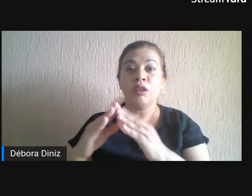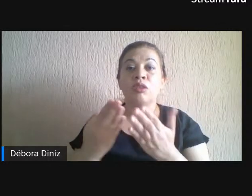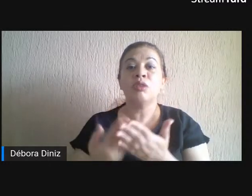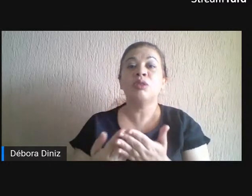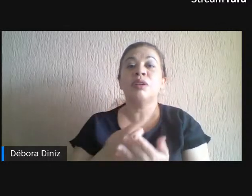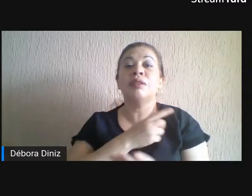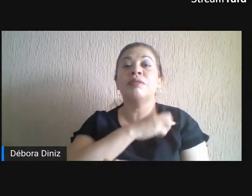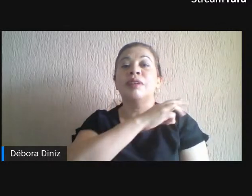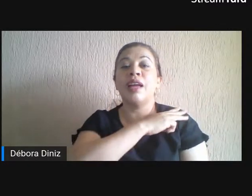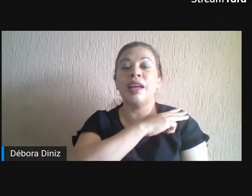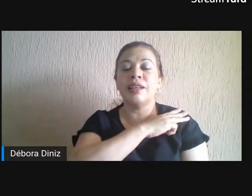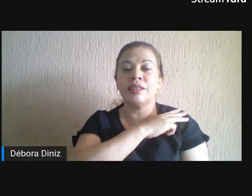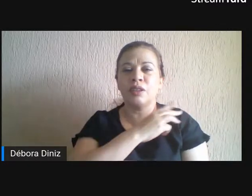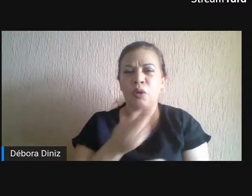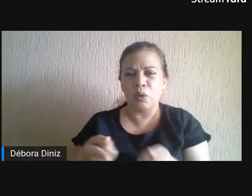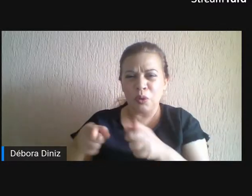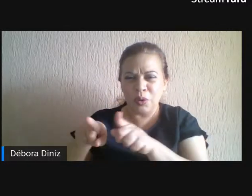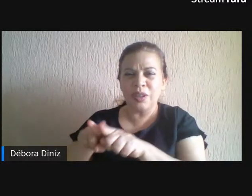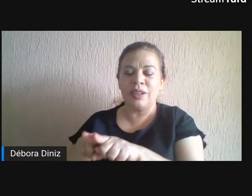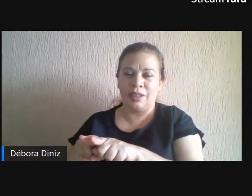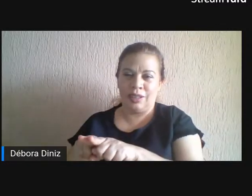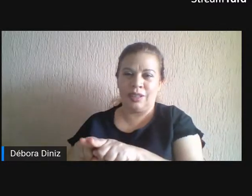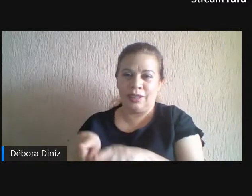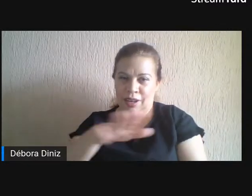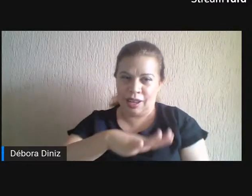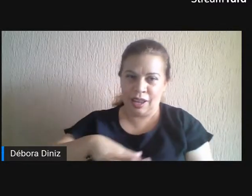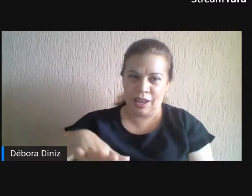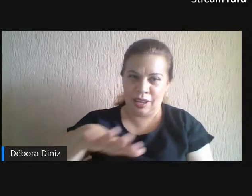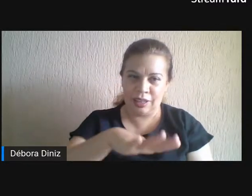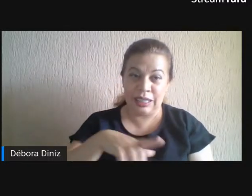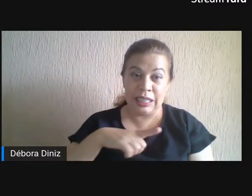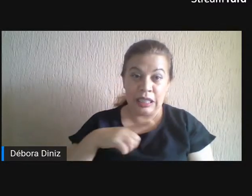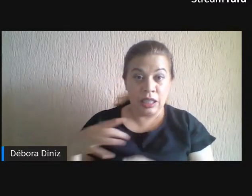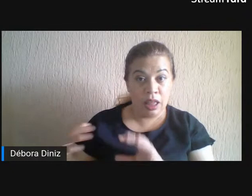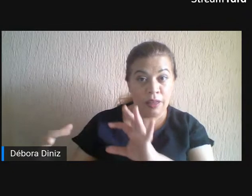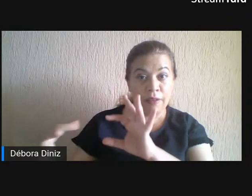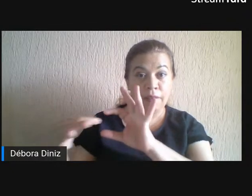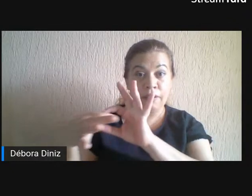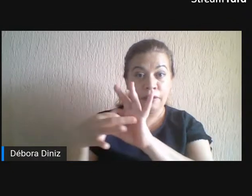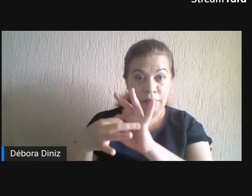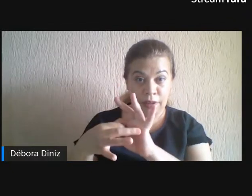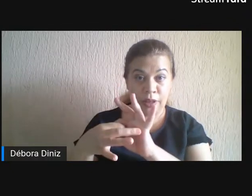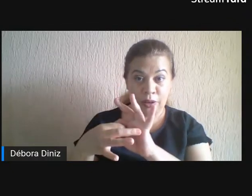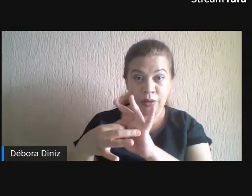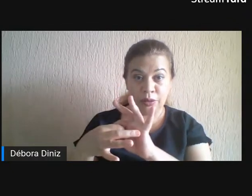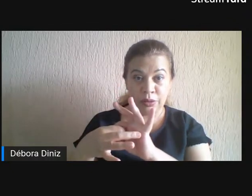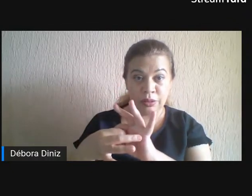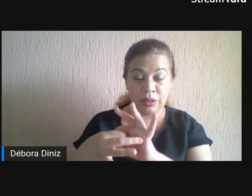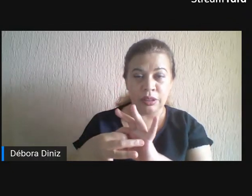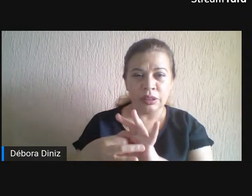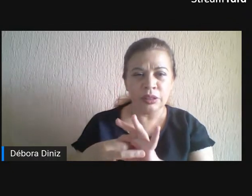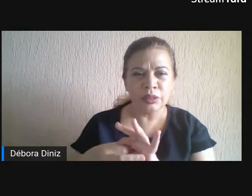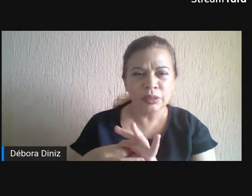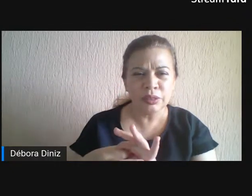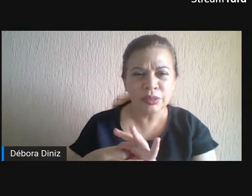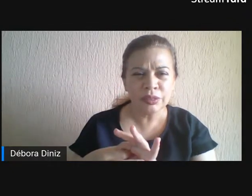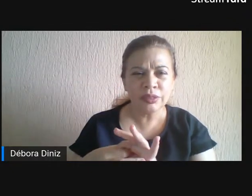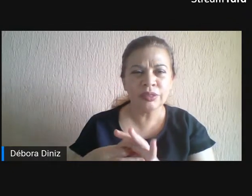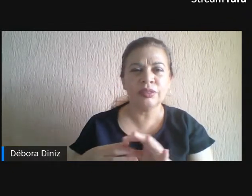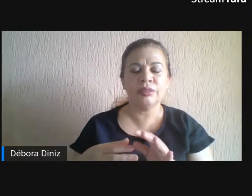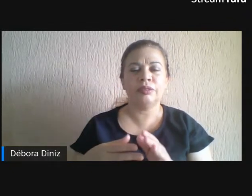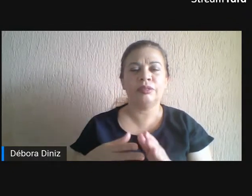região, estabelecer vínculos com os movimentos sociais por reconhecer neles também fonte de conhecimento através da sua